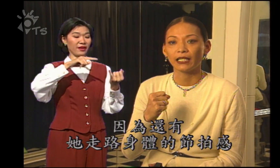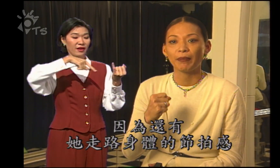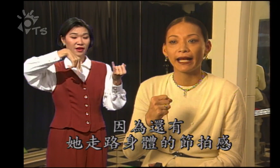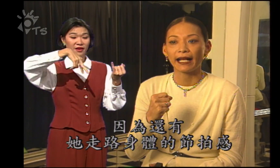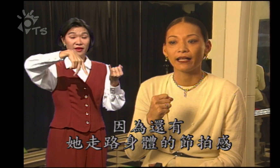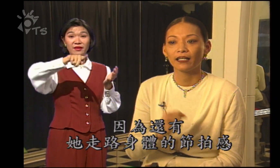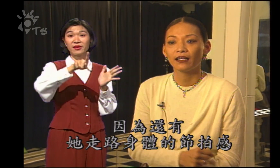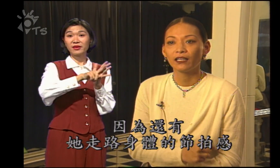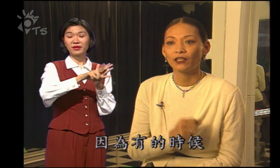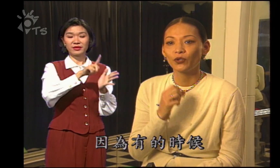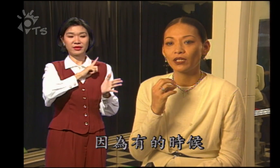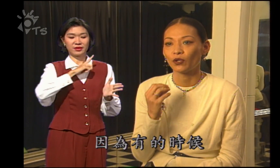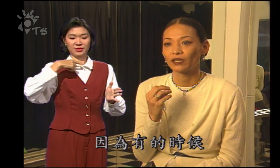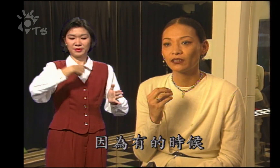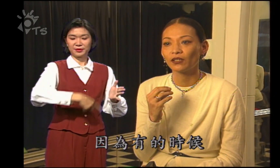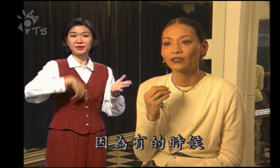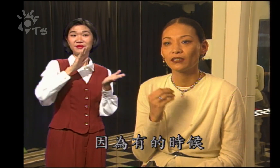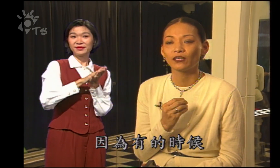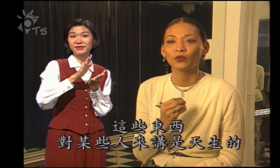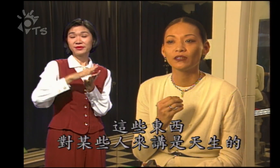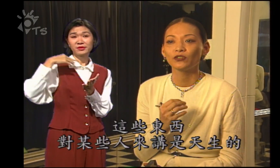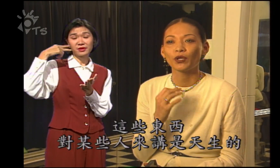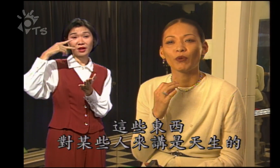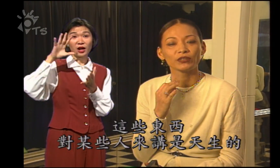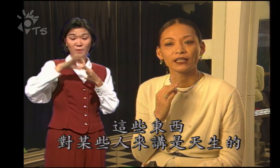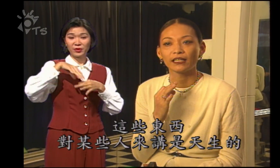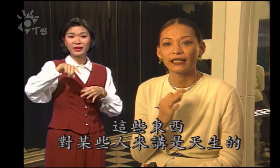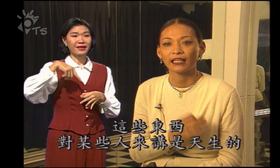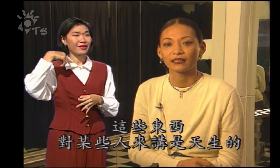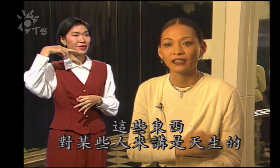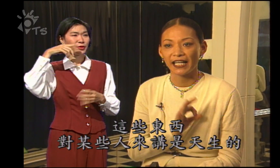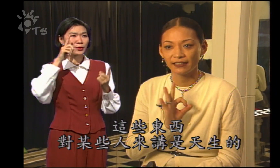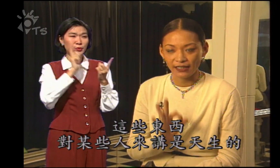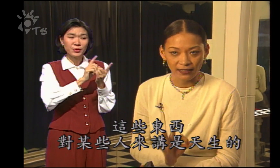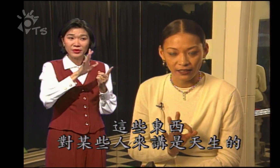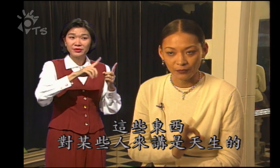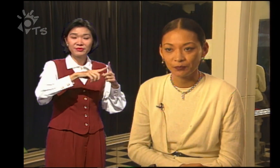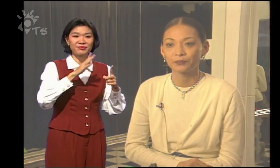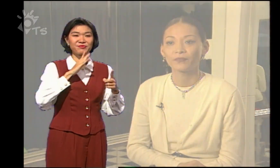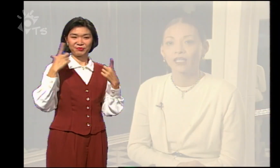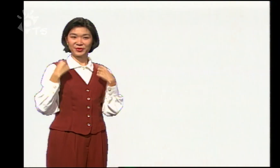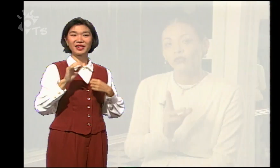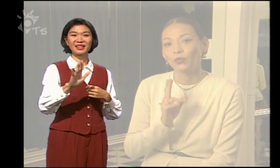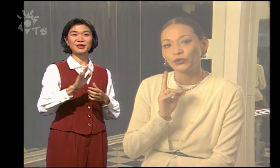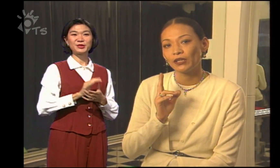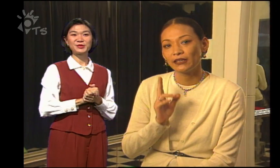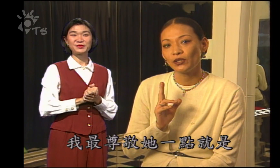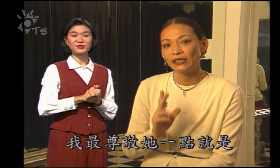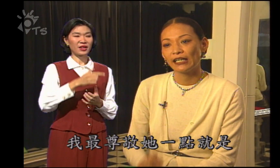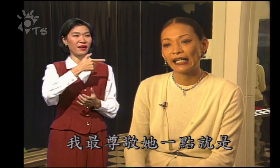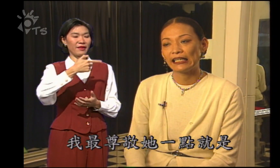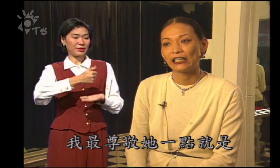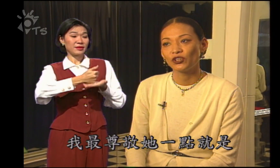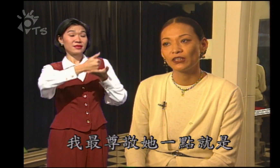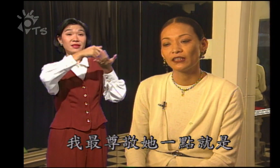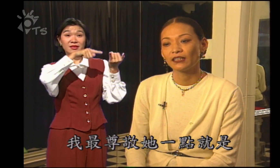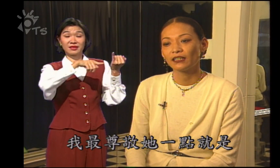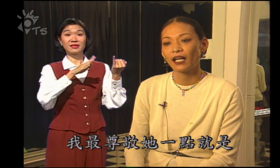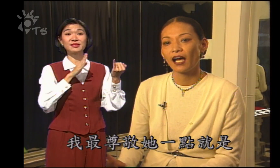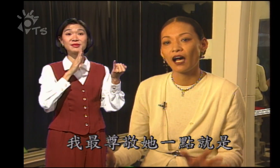拍感，因为有的时候这些东西对某些人来讲是天生的。我最尊敬她一点就是她毫